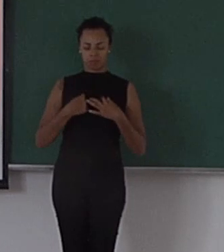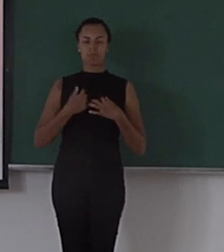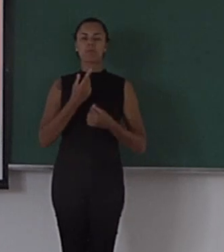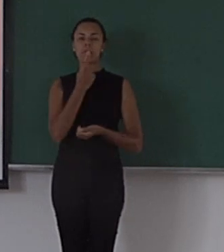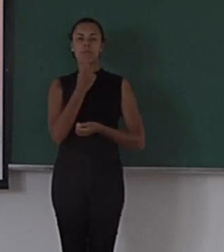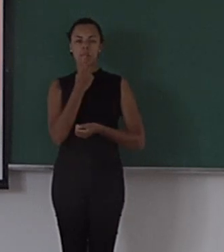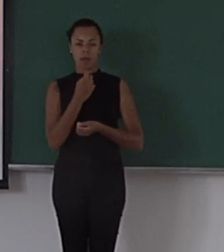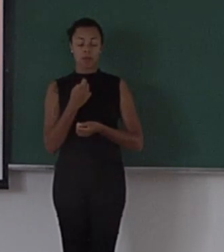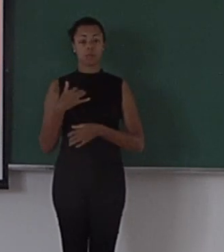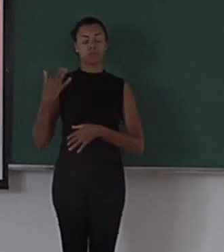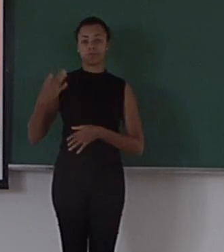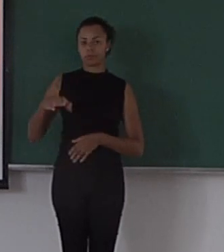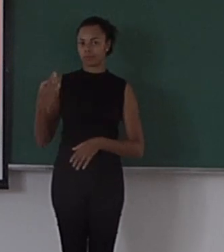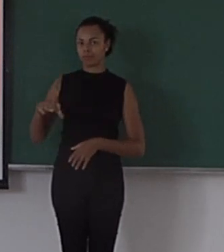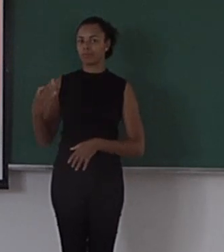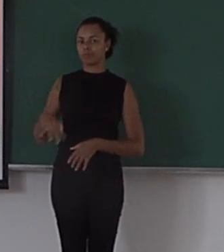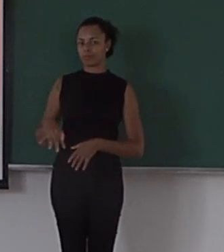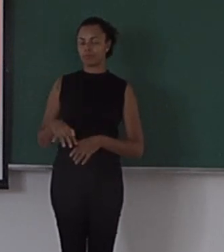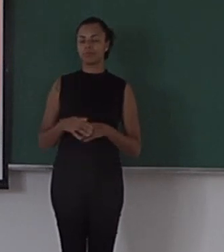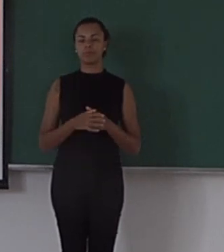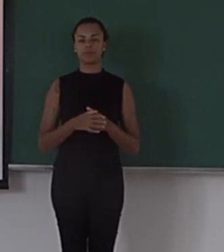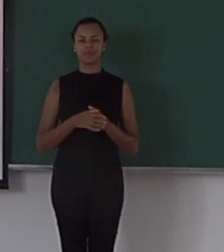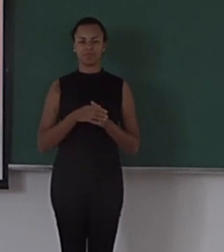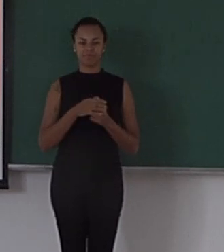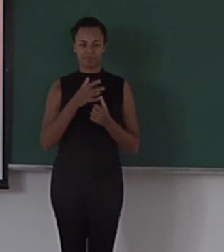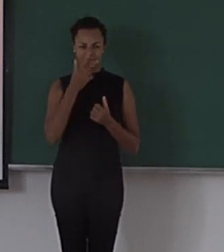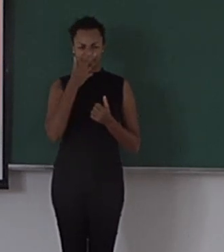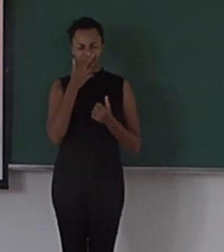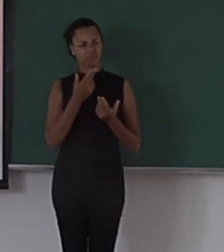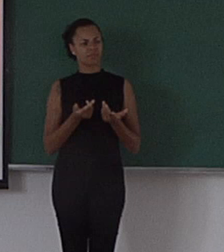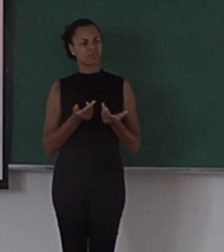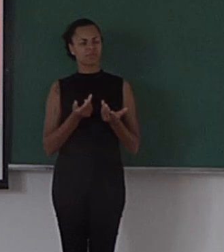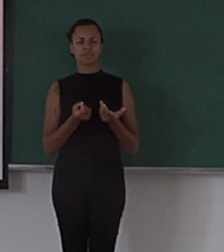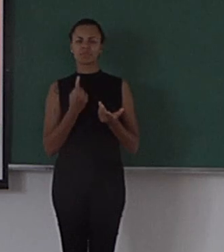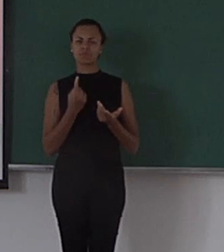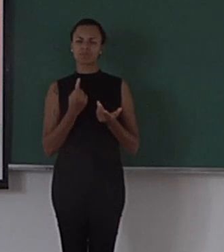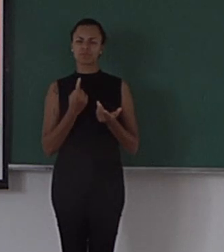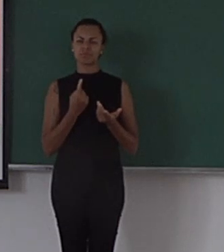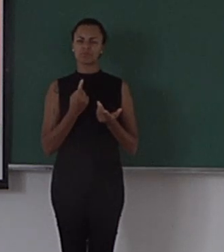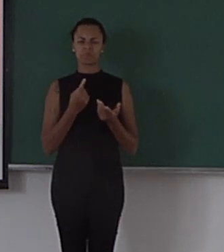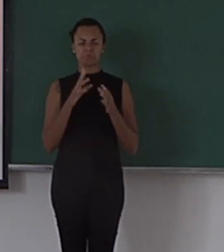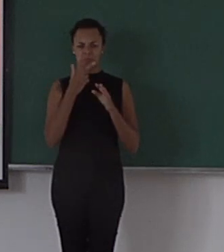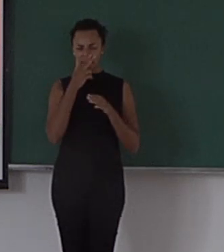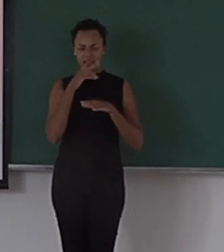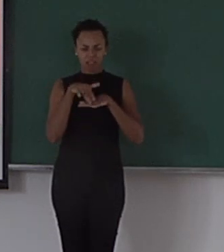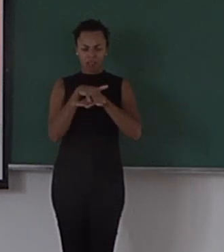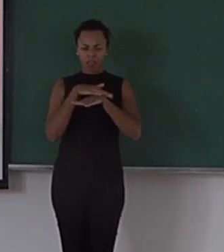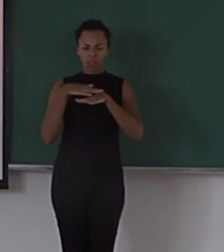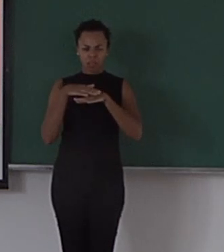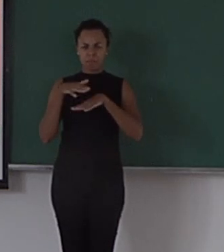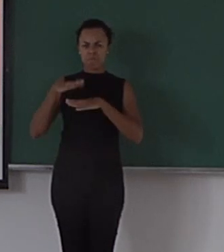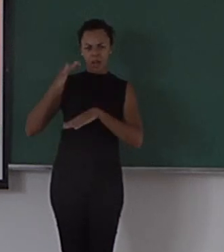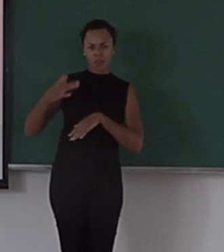avermelhado e tem uma dor bem intensa. Parece um paradigma, vocês vão dizer assim, mas quanto mais superficial a queimadura, mais